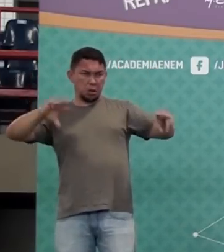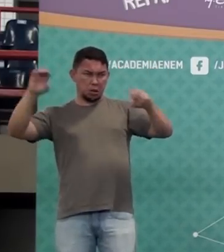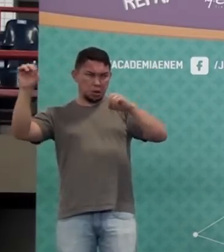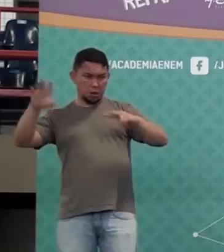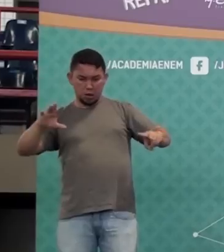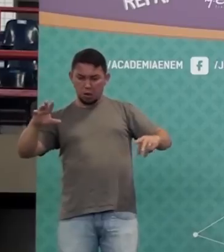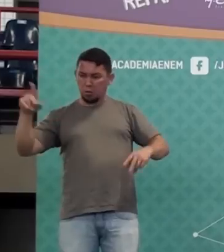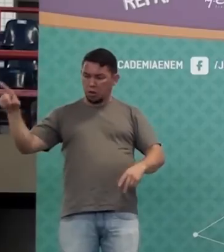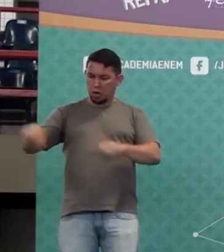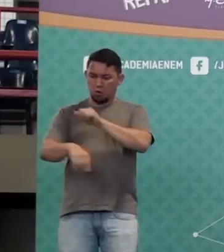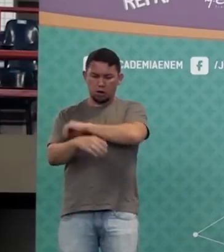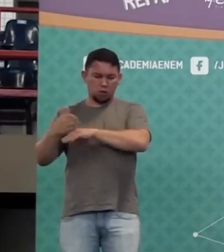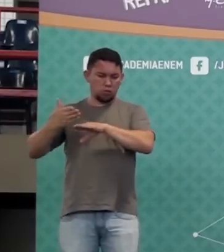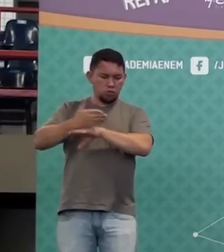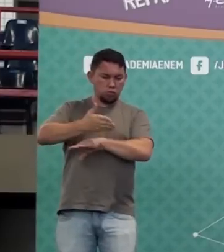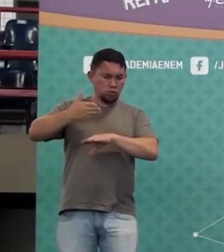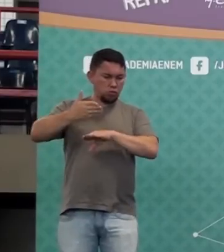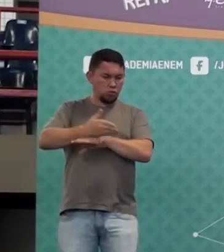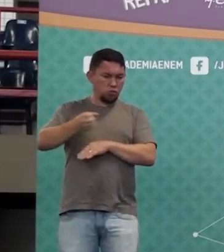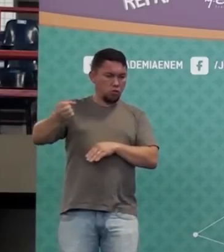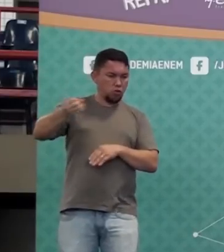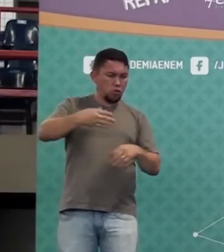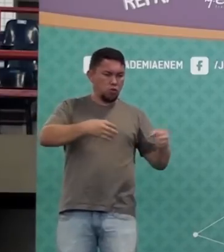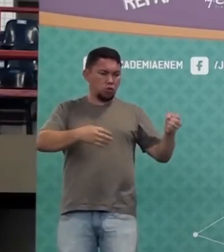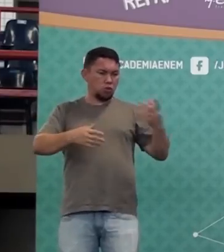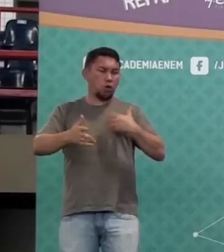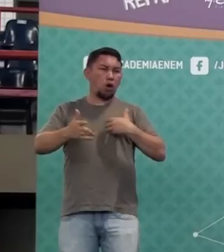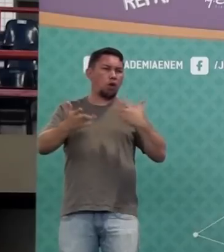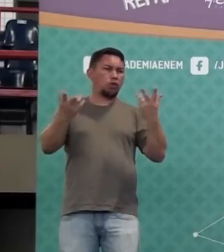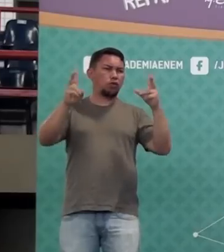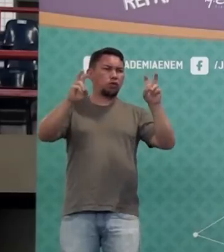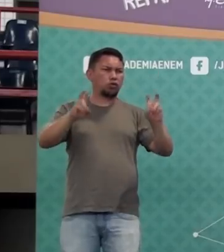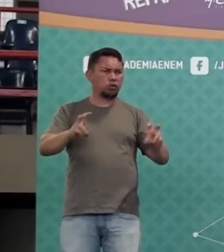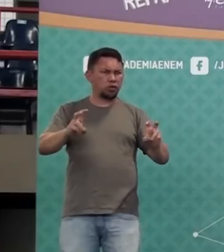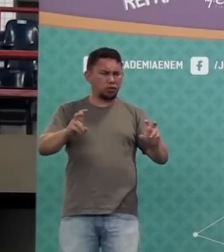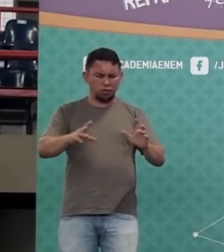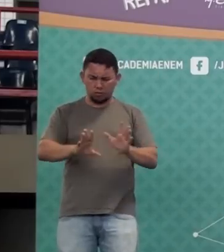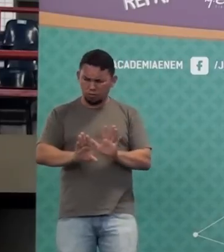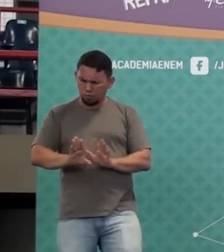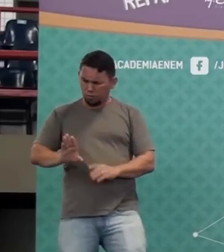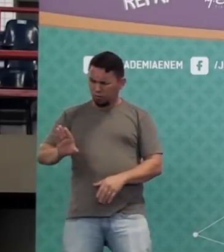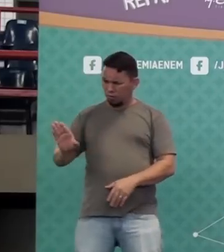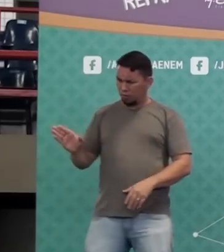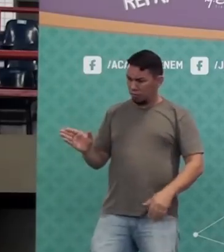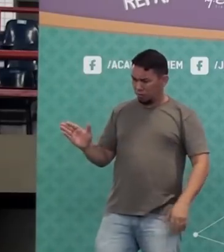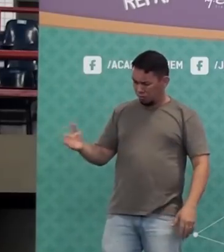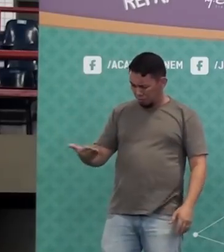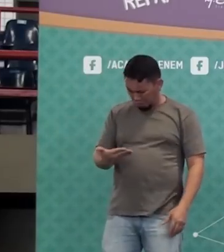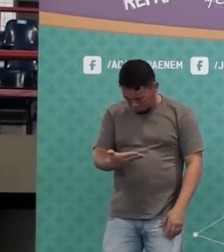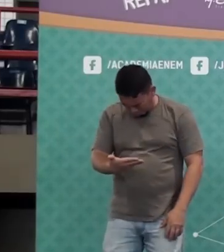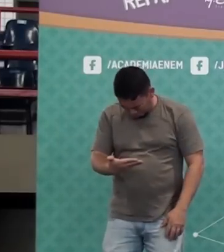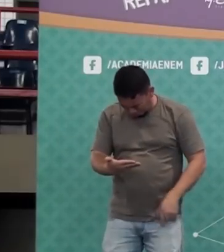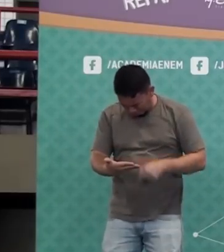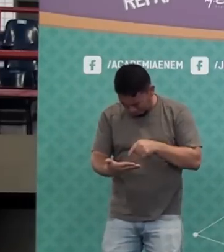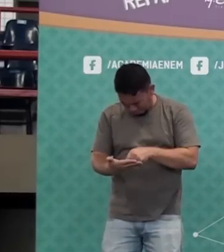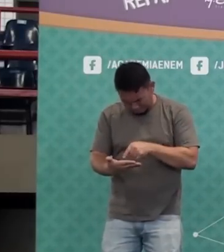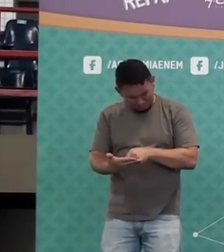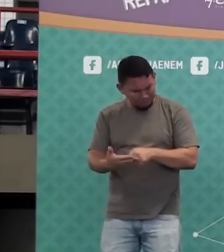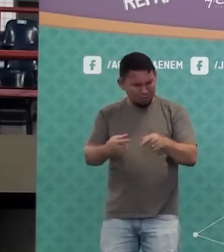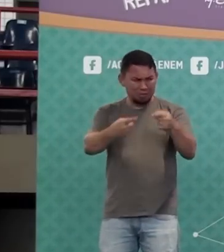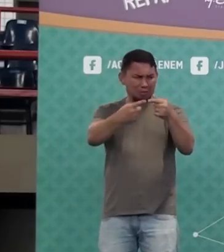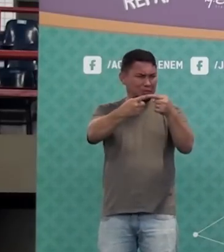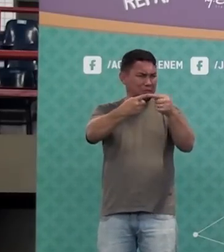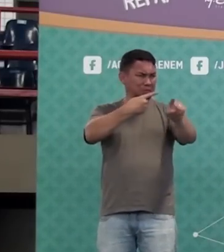alunos tenham acesso a novos conteúdos. Pessoal, o corretor não vai